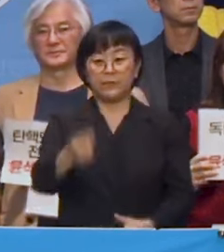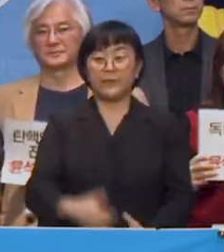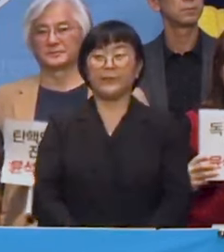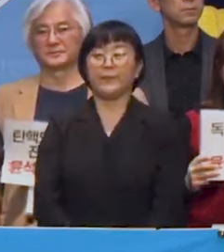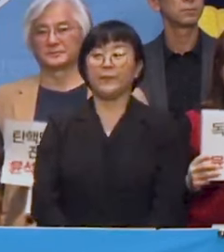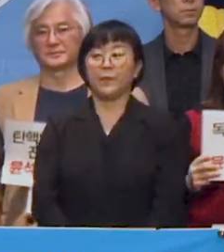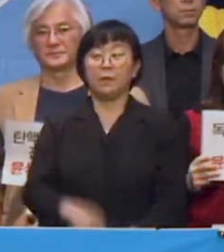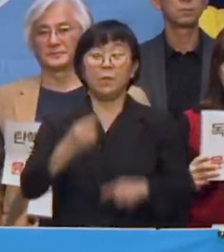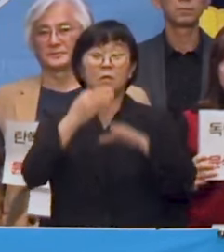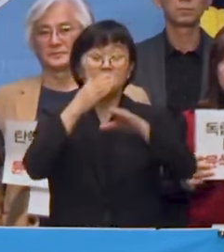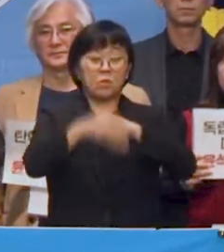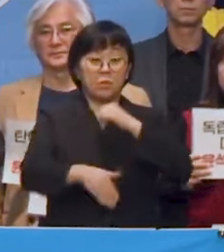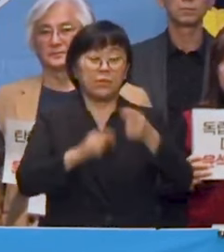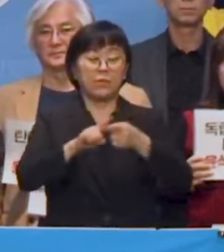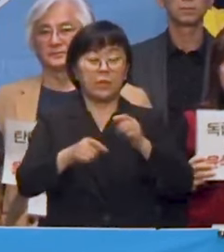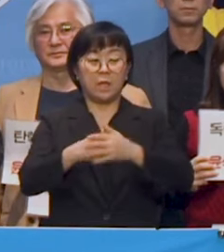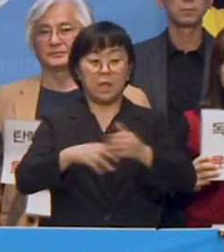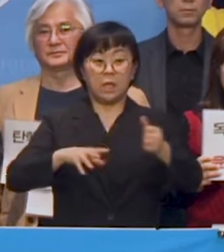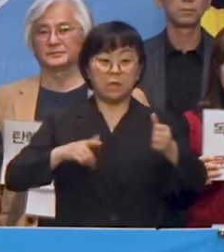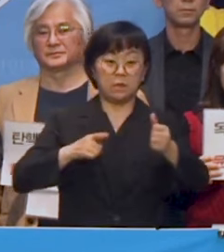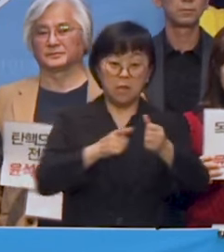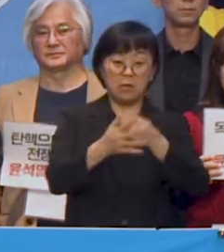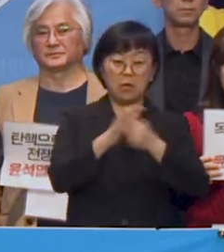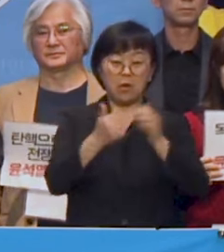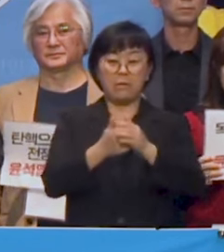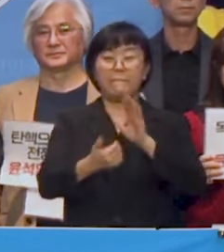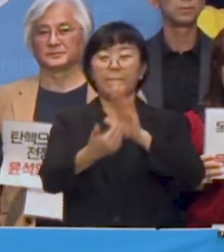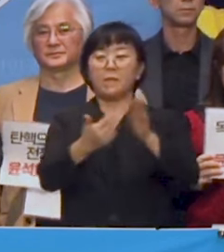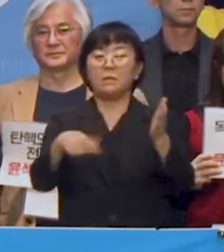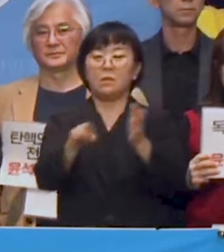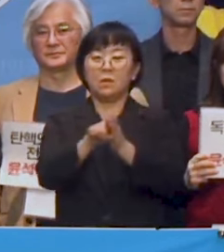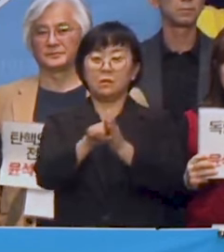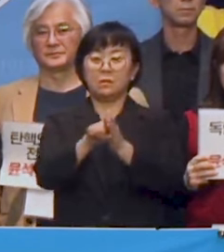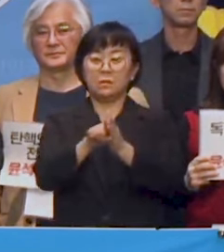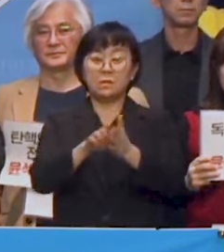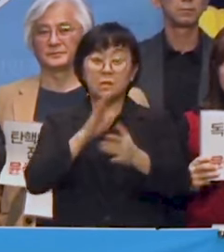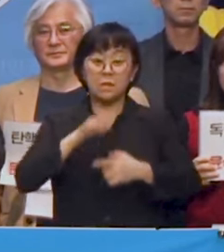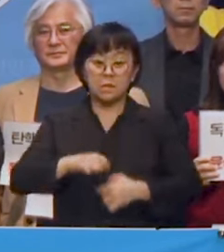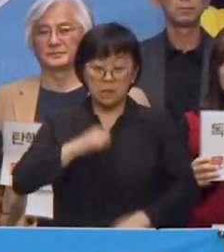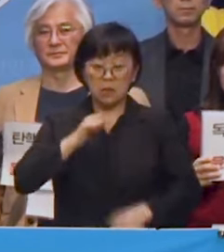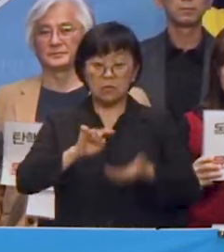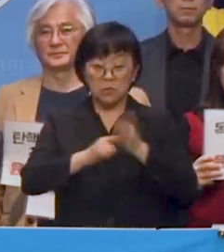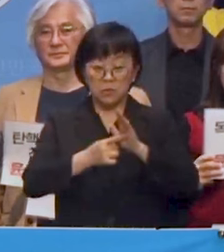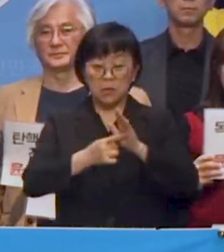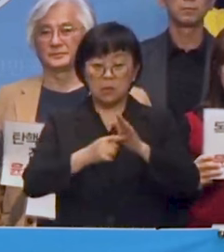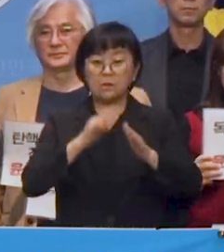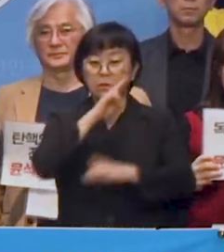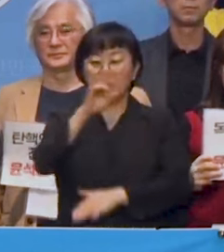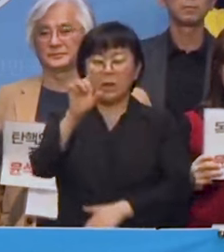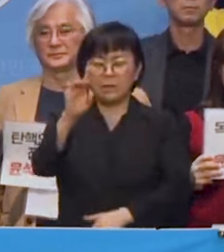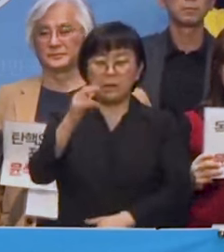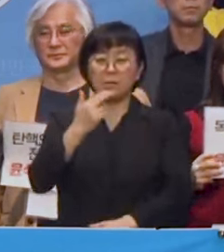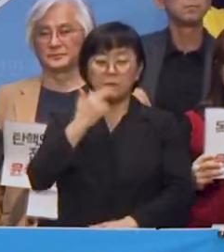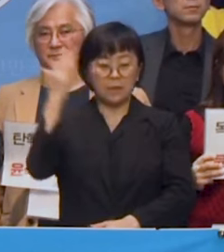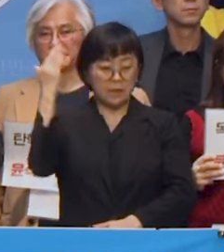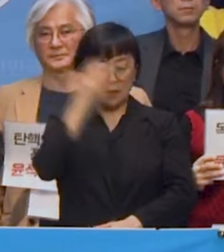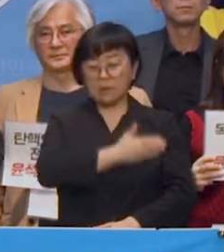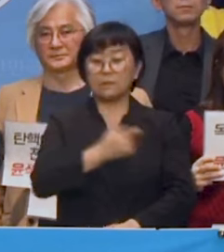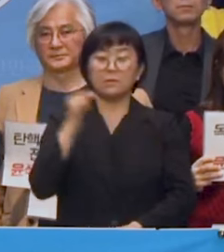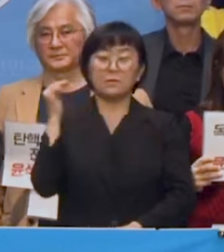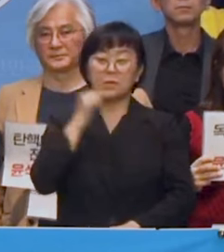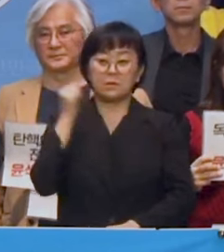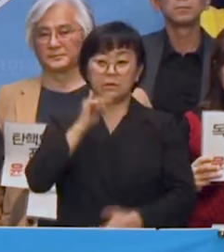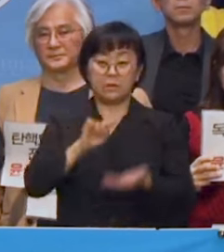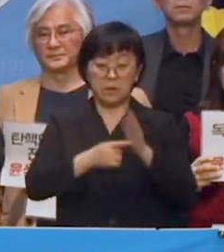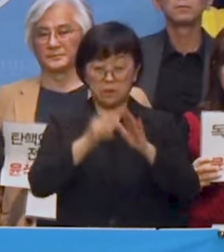행위입니다. 민주주의가 테러에 질식되는 것을 막기 위해서라도 사건의 진상을 한 줌의 의혹도 남기지 않도록